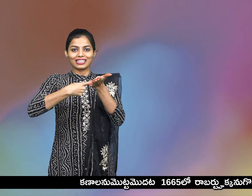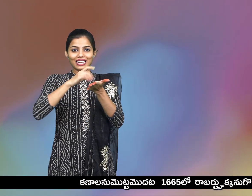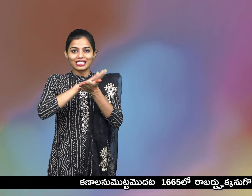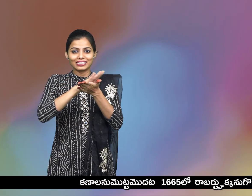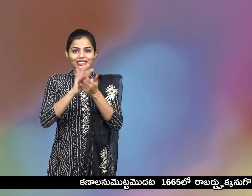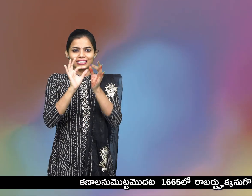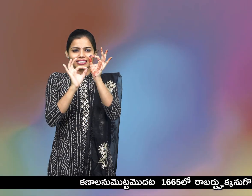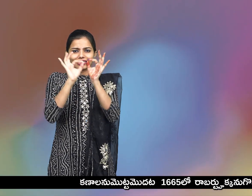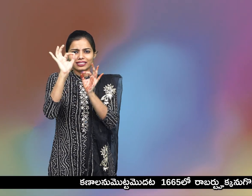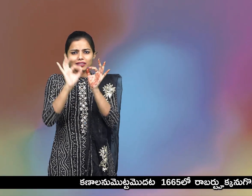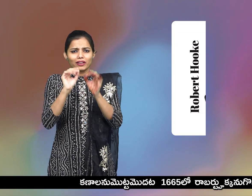కణాలను మొట్టమొదట